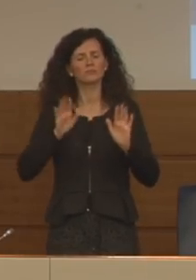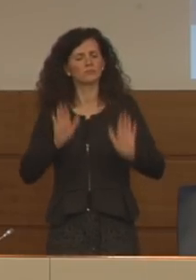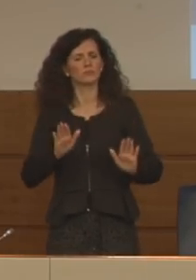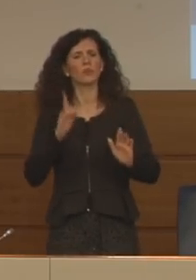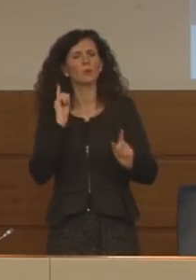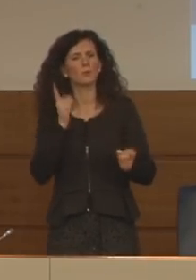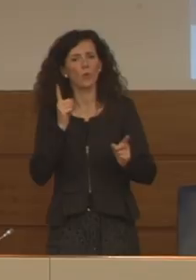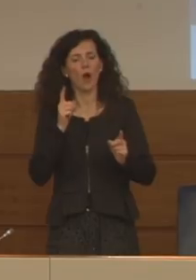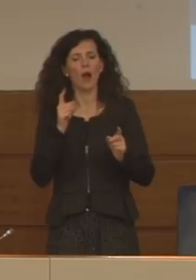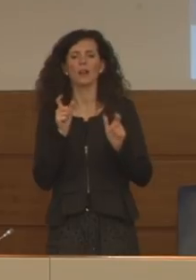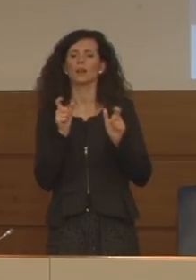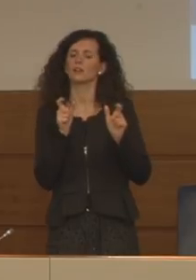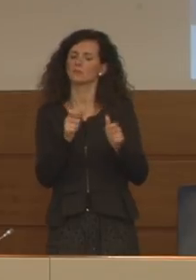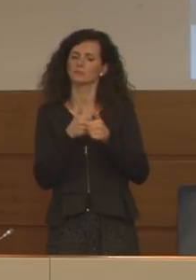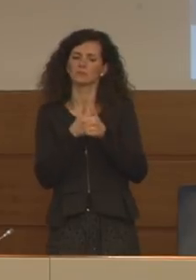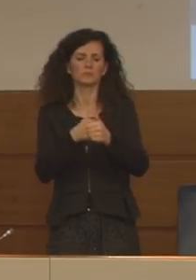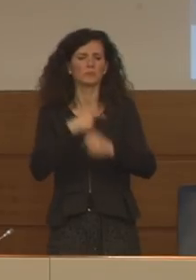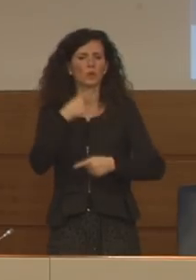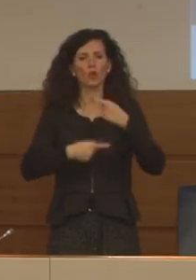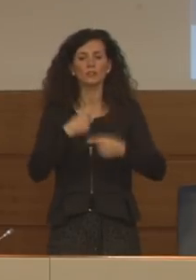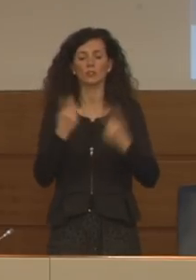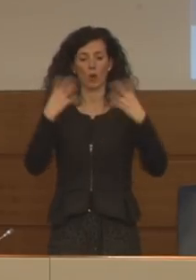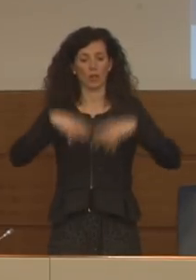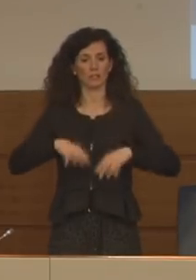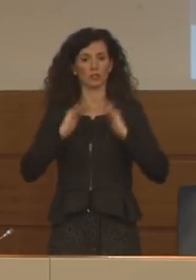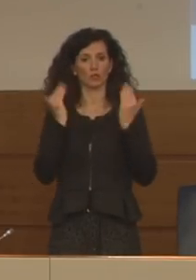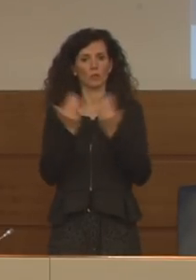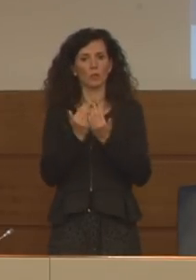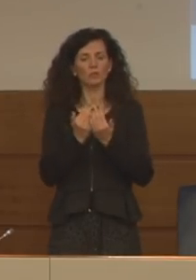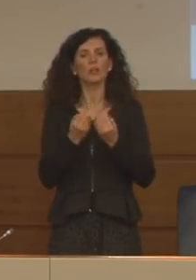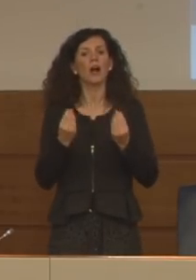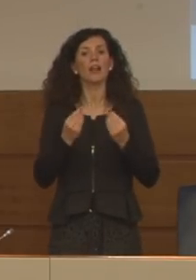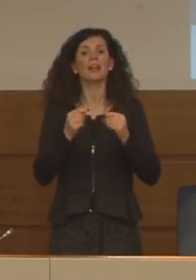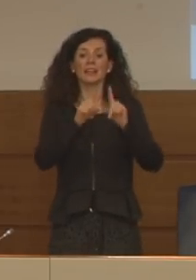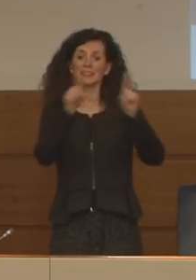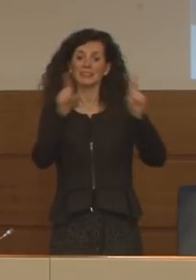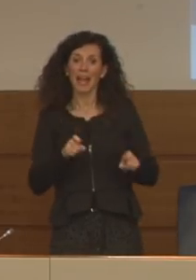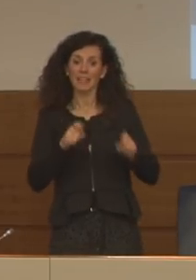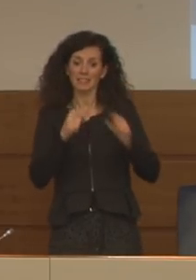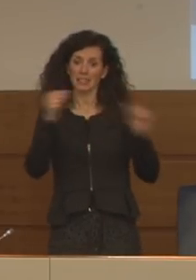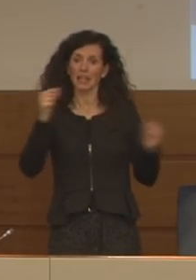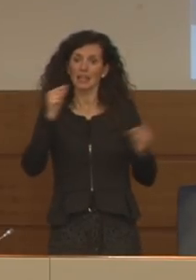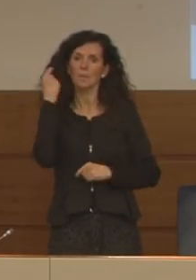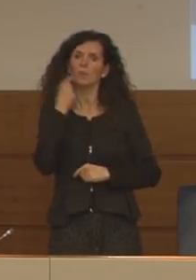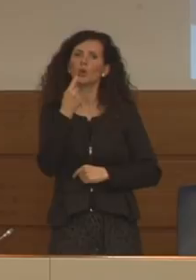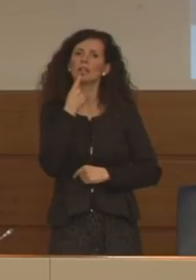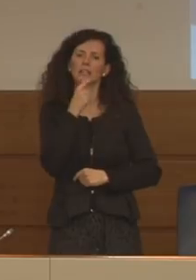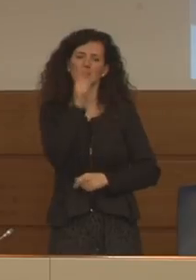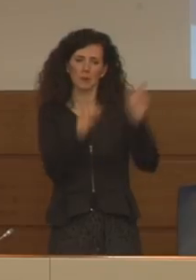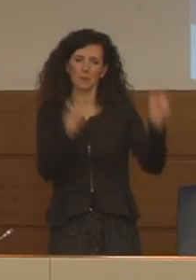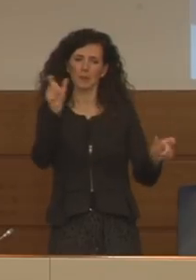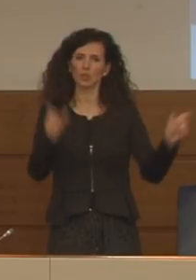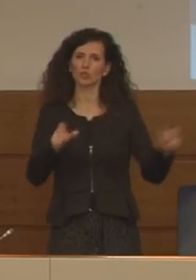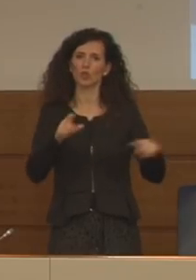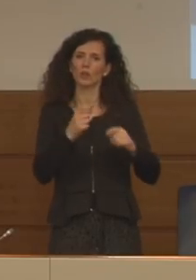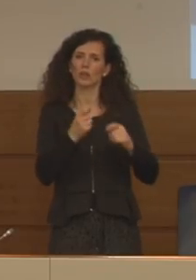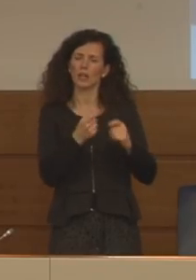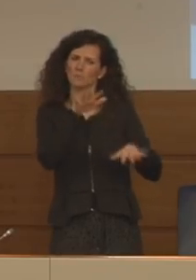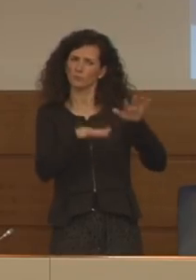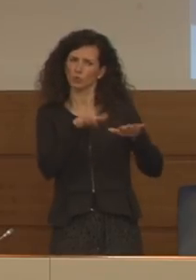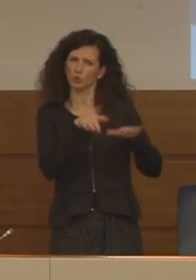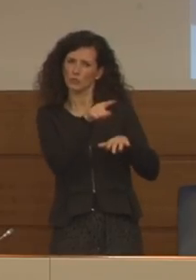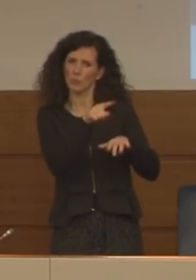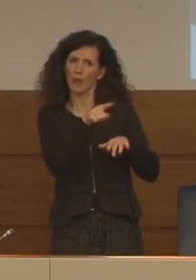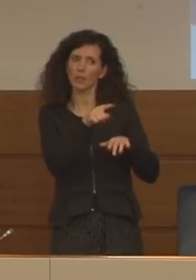dell'organizzazione a garantire i test a tutti i casi sospetti che ha tutti i contatti dei